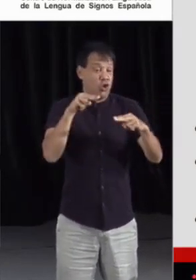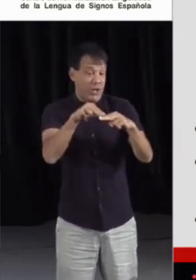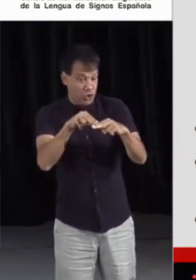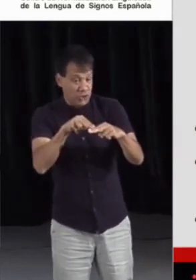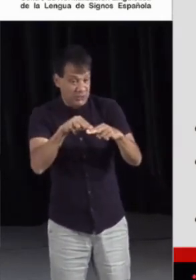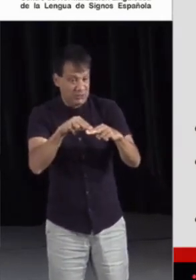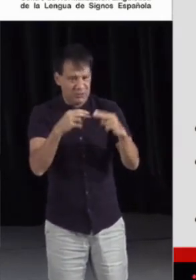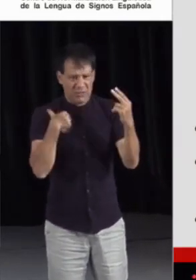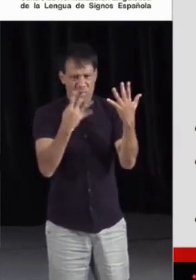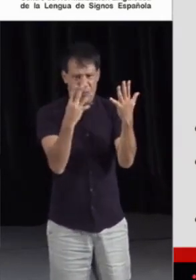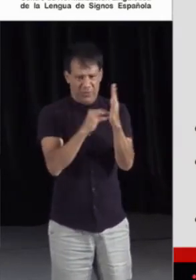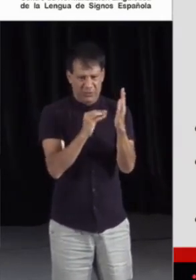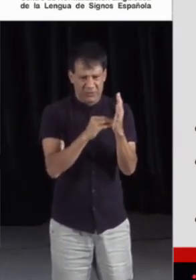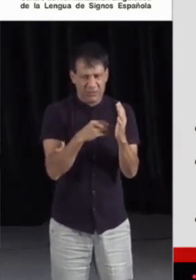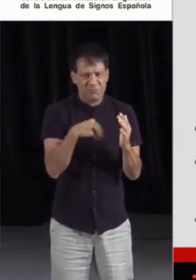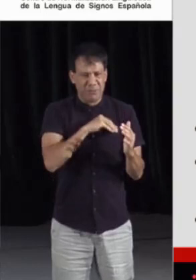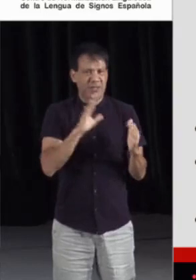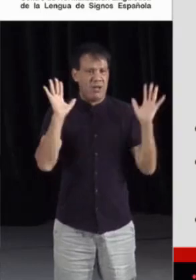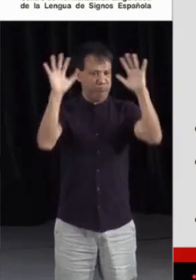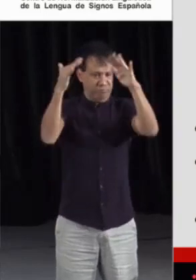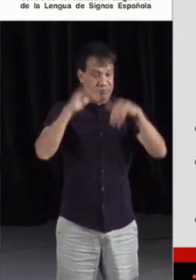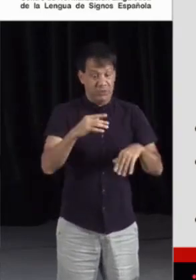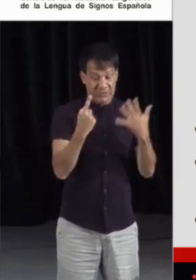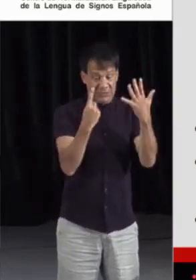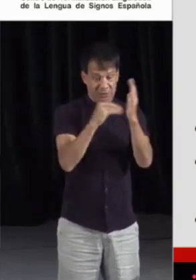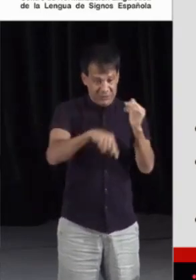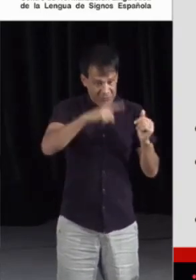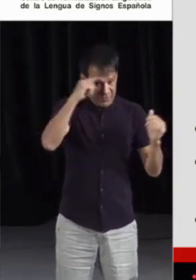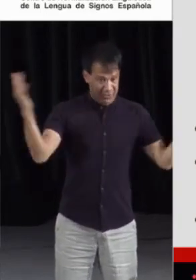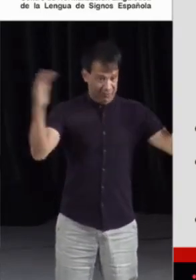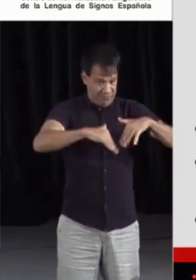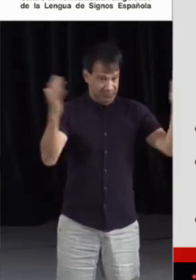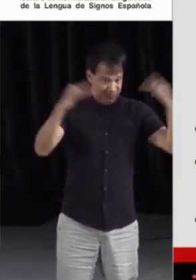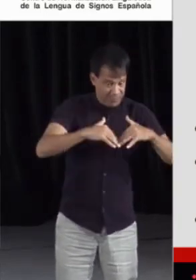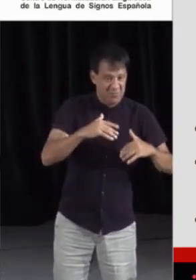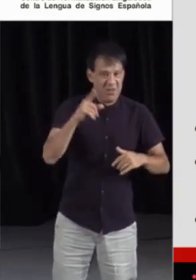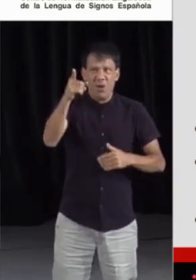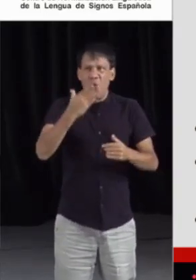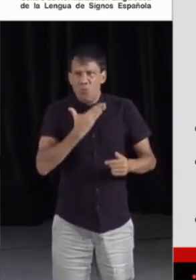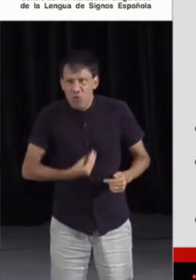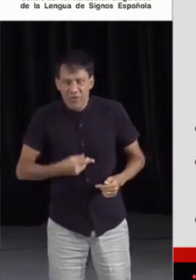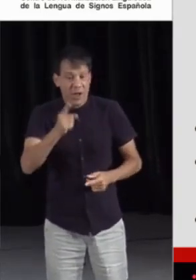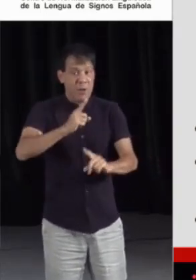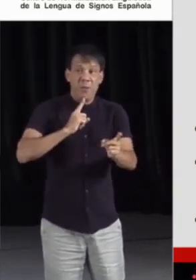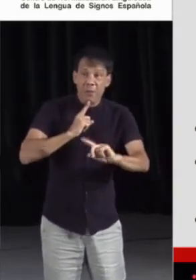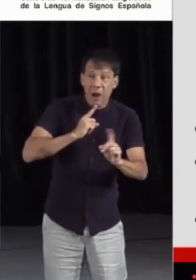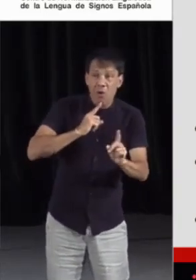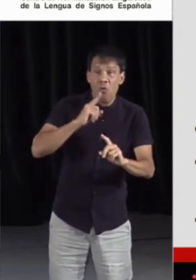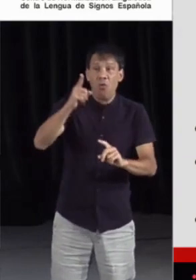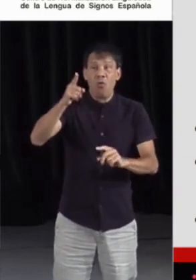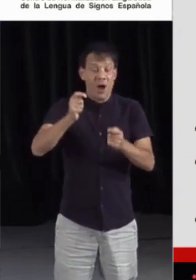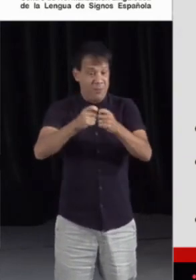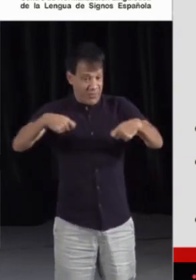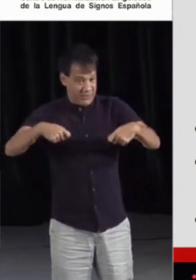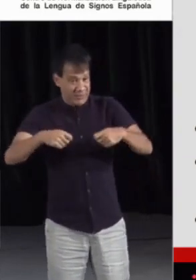Elaboramos un taller de lengua de signos sobre conectores en 9 ocasiones durante todo el país, bueno, en Madrid en concreto, pero